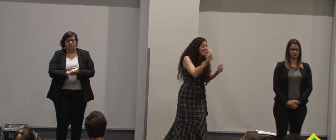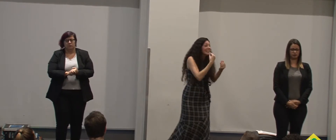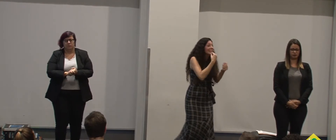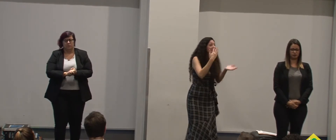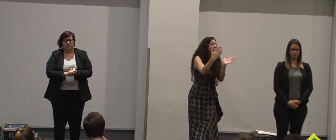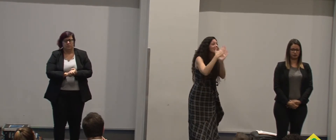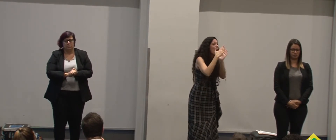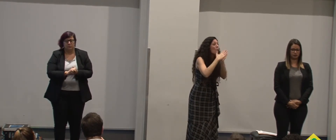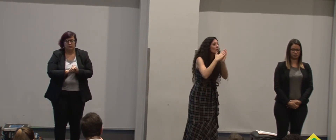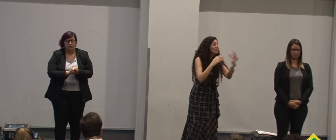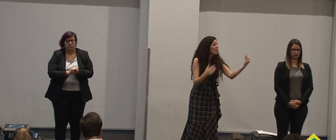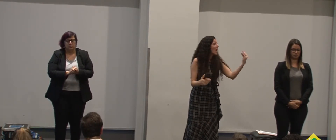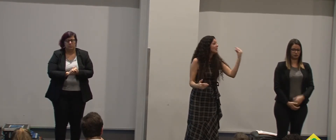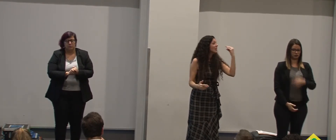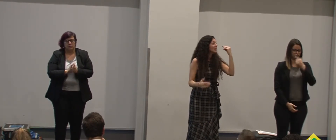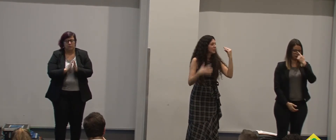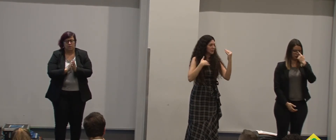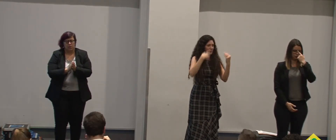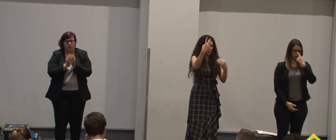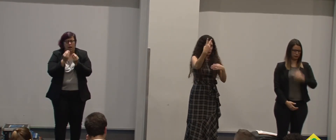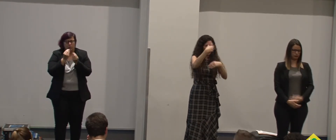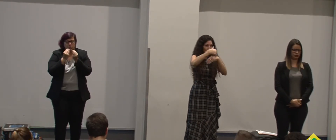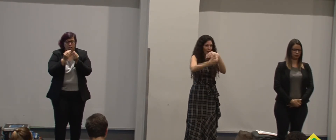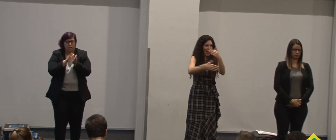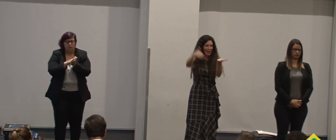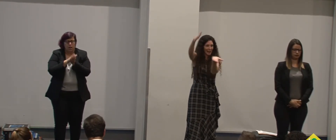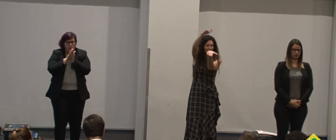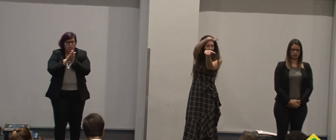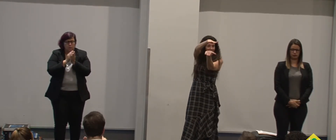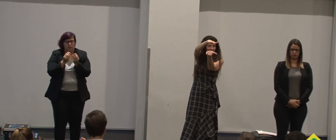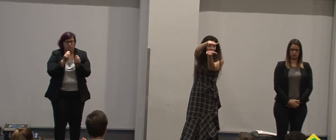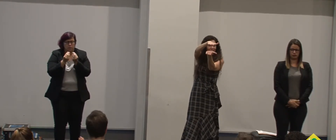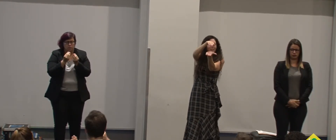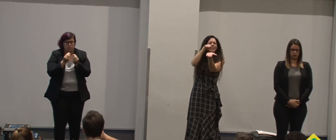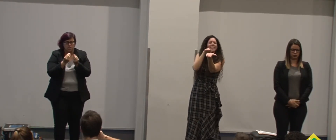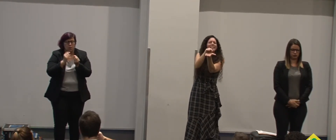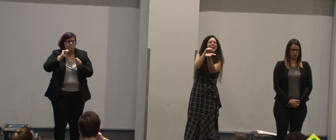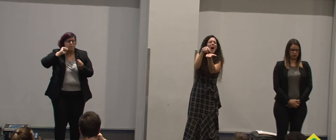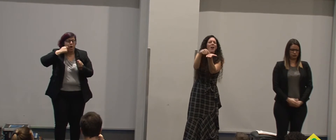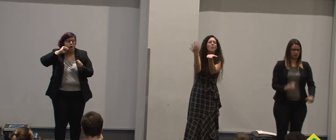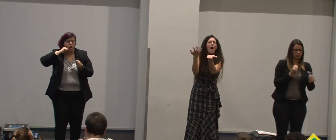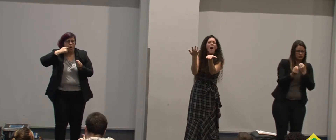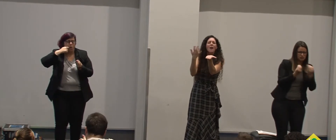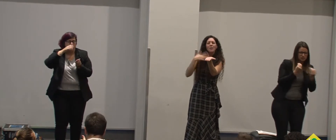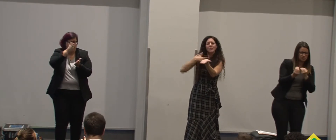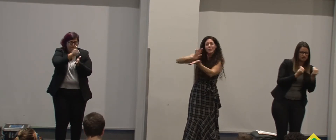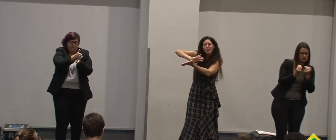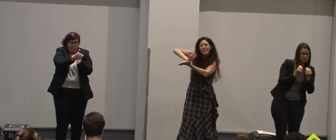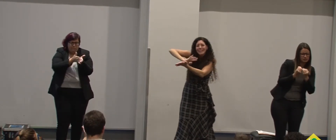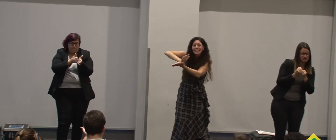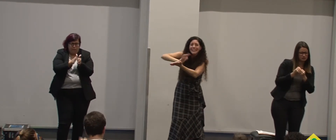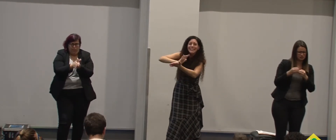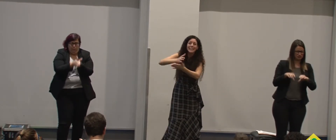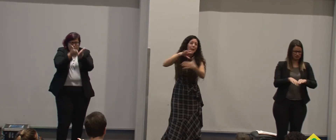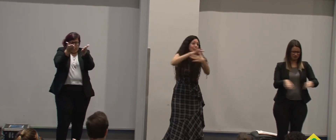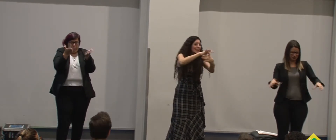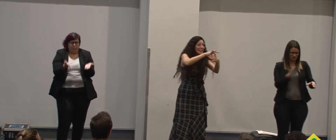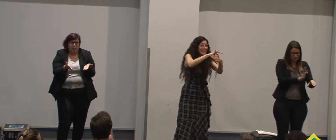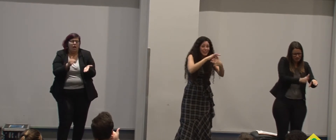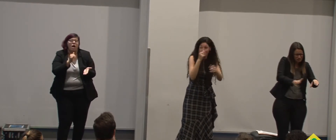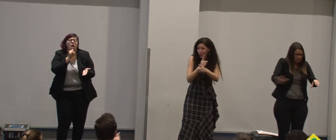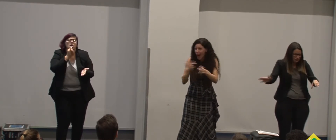A gente também tem uma outra estratégia, sanduíche, né? Que a gente tem 2 pães e um recheio no meio,